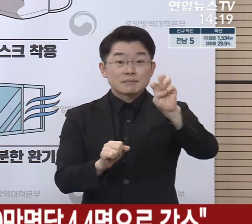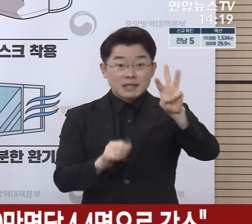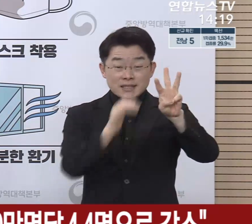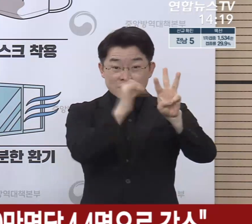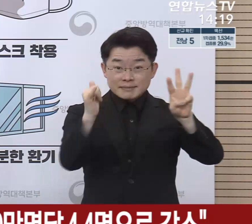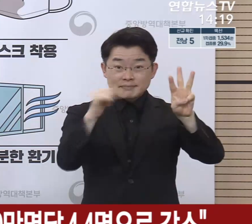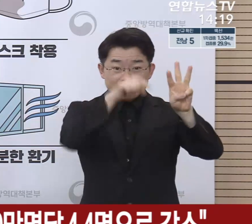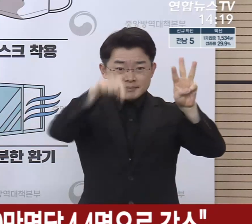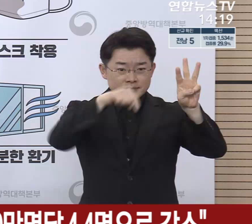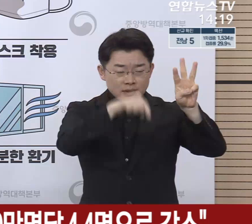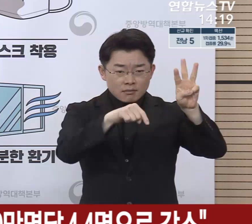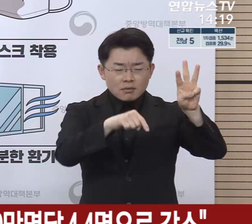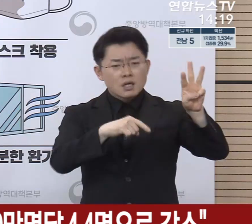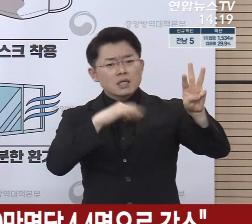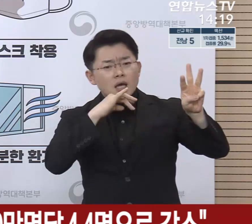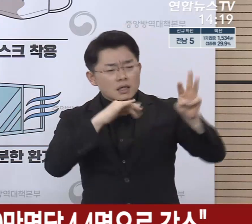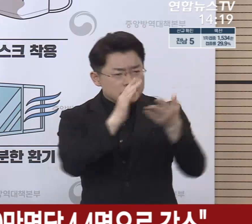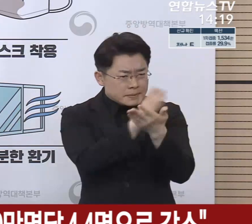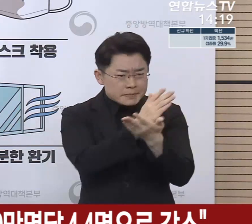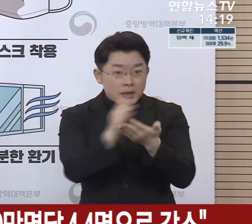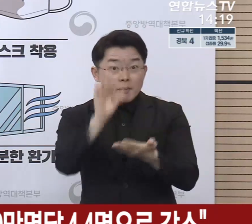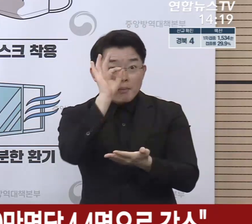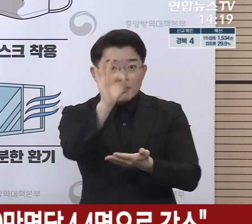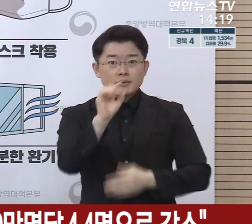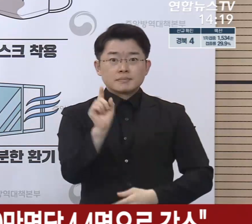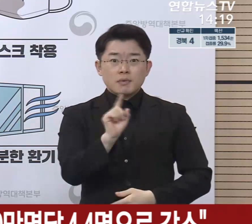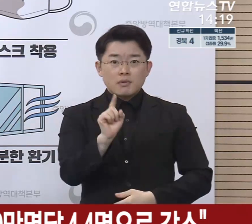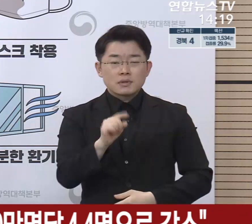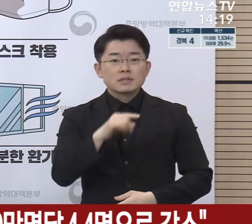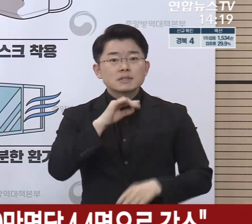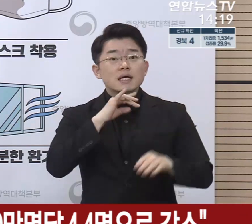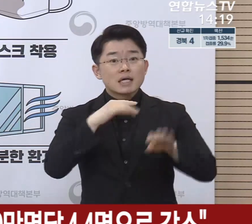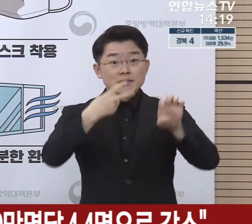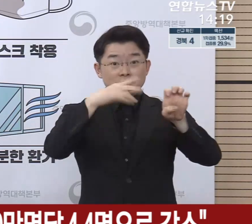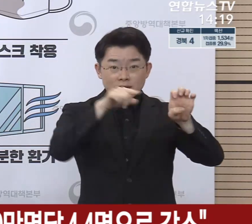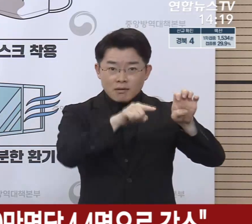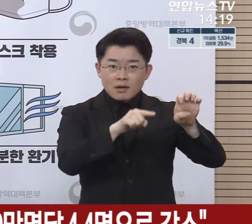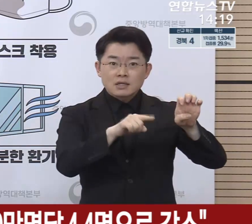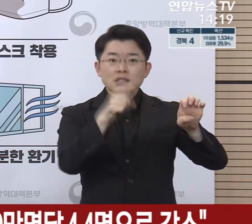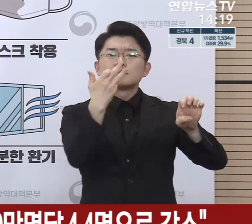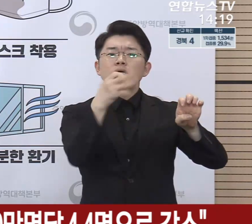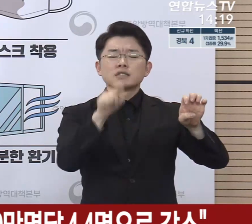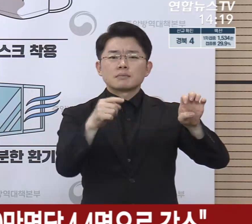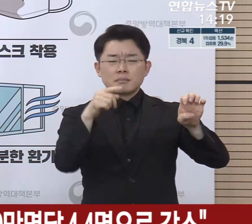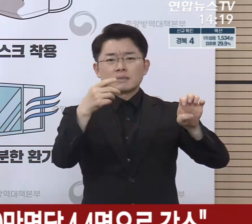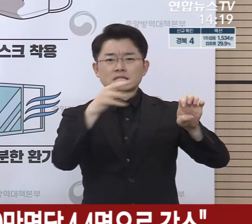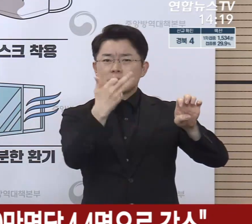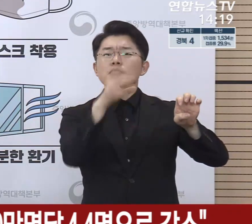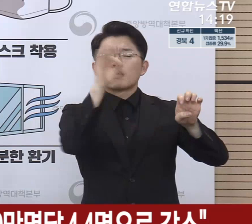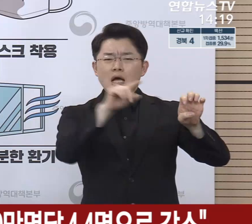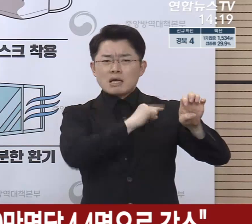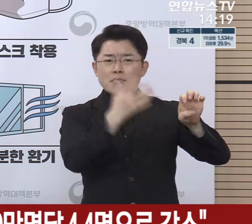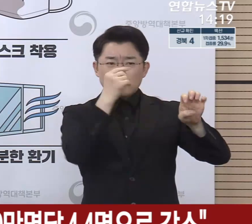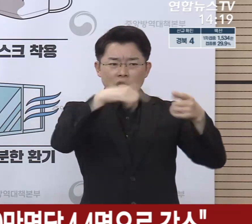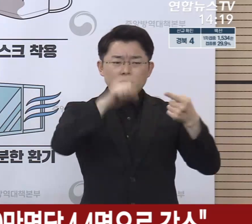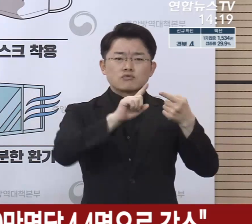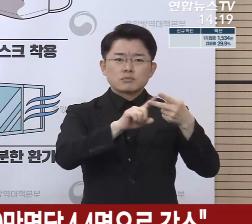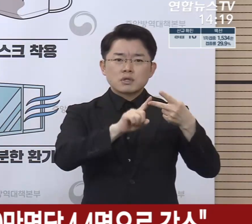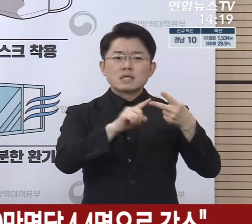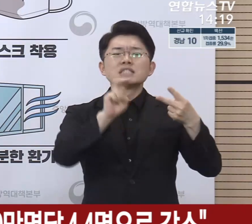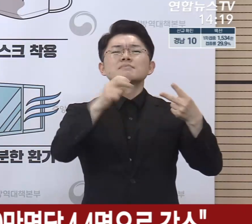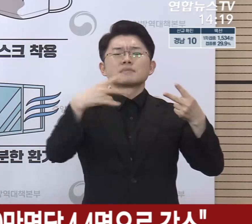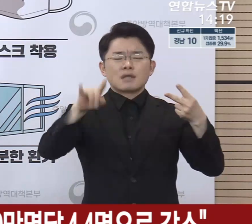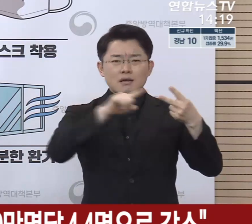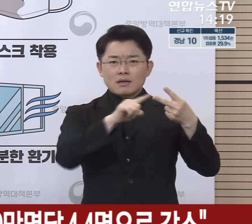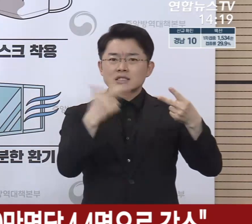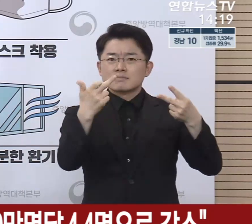14,274명의 그 확진자의 연령별 구성비를 보면 40대가 18.7%로 가장 많고 다음으로는